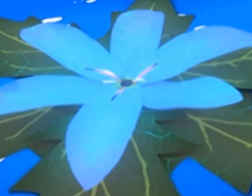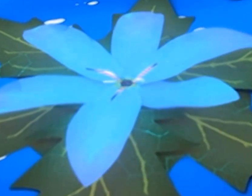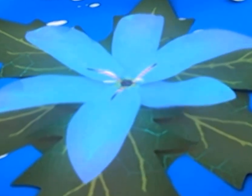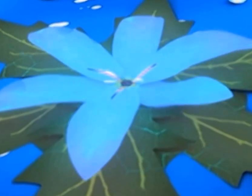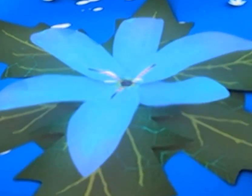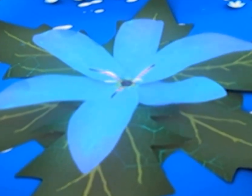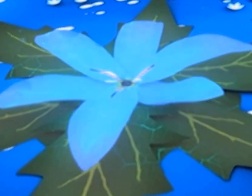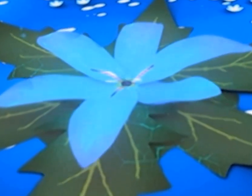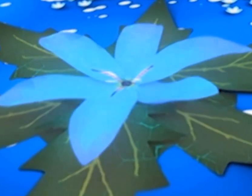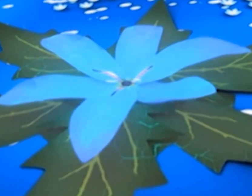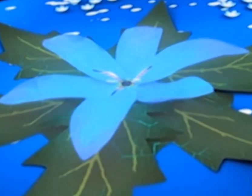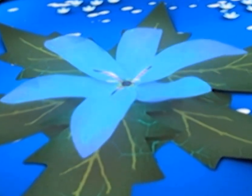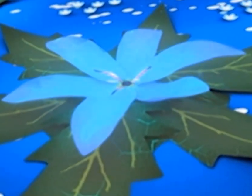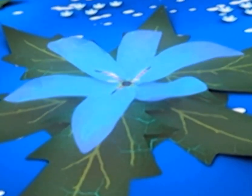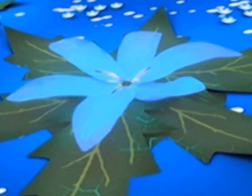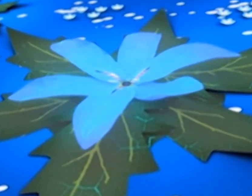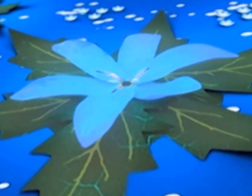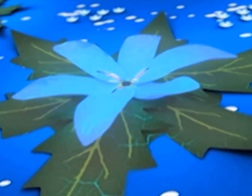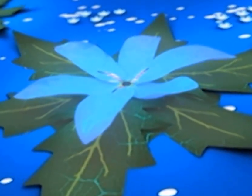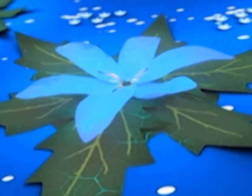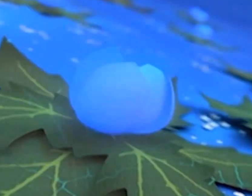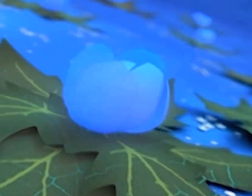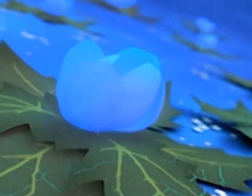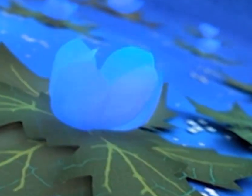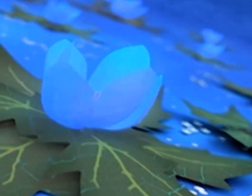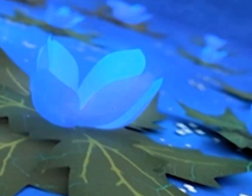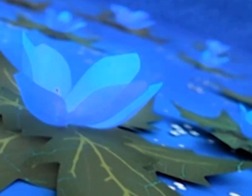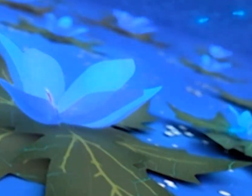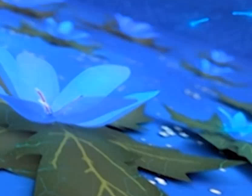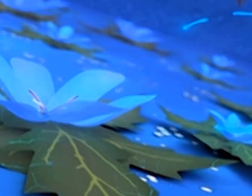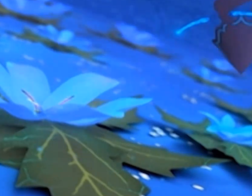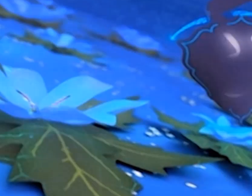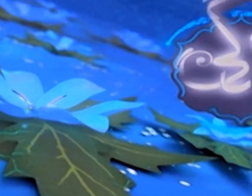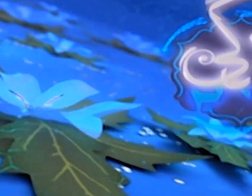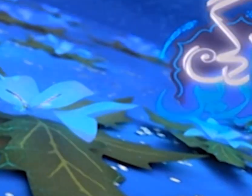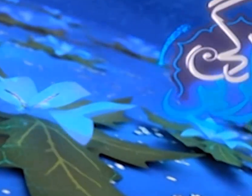گناہوں سے مجھے کو بچایا